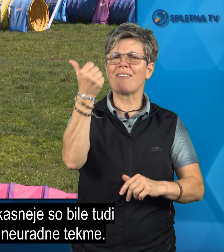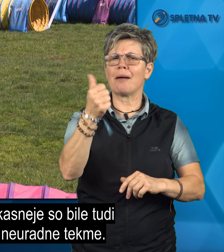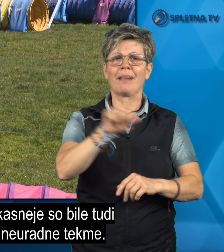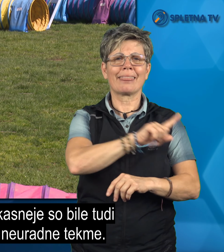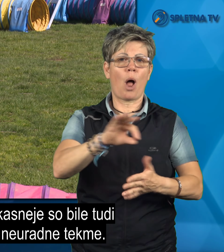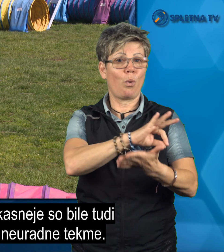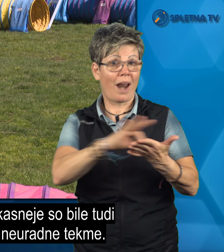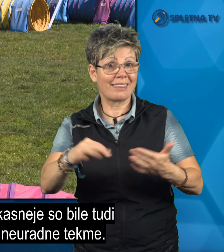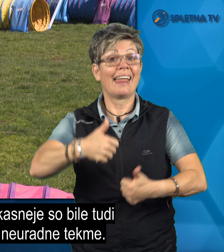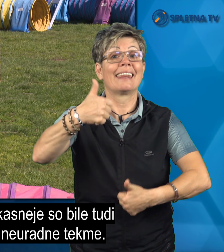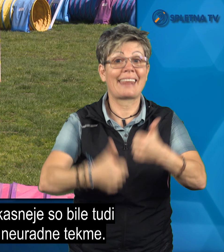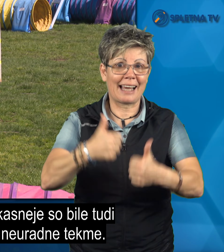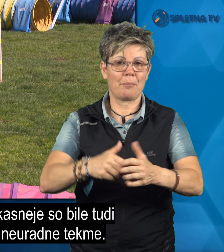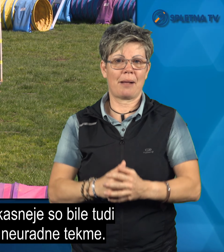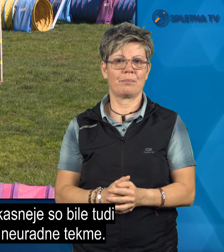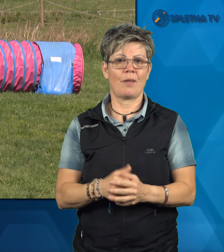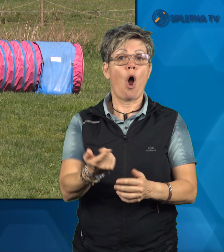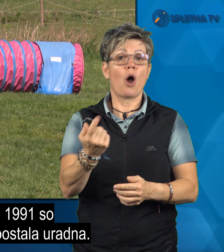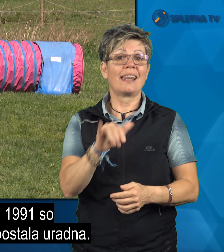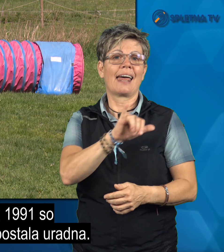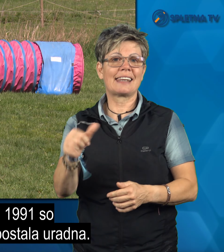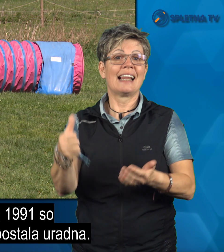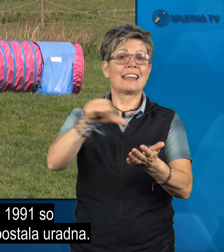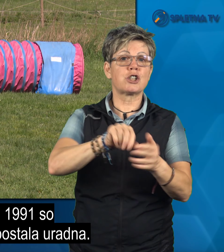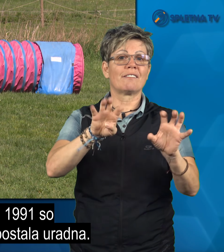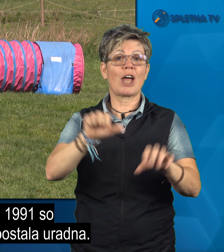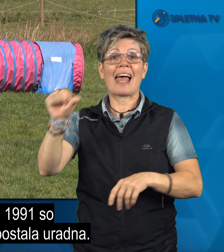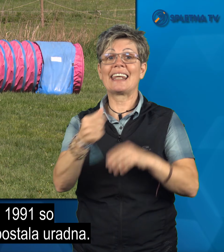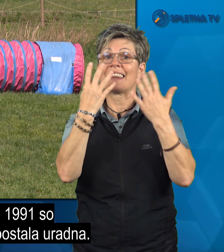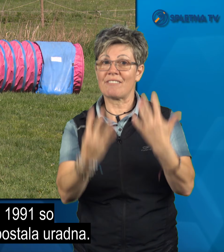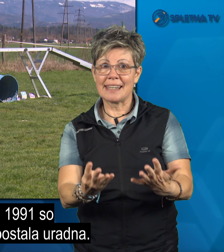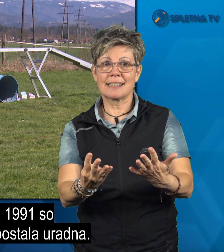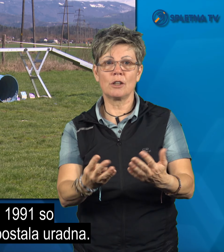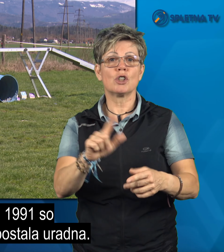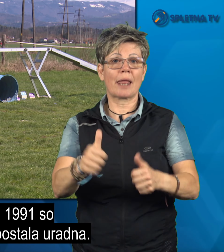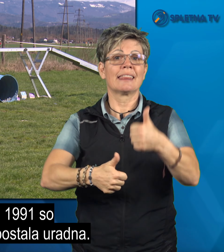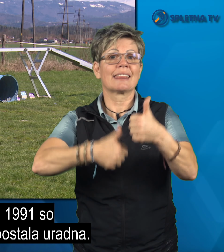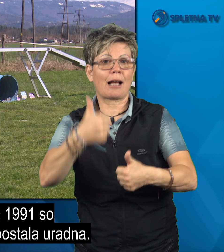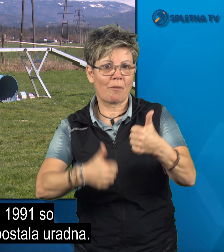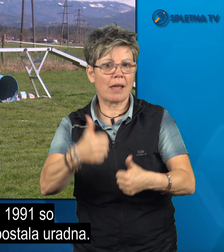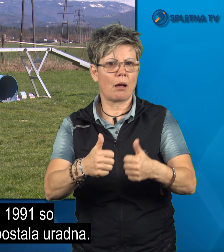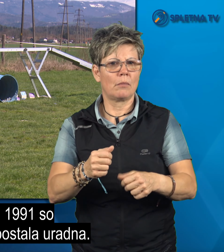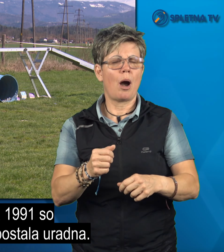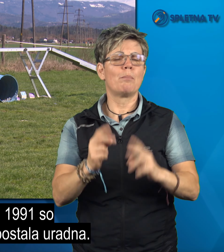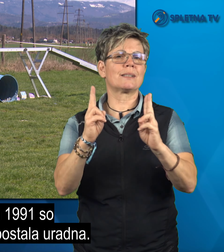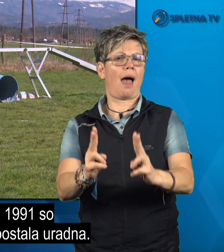10 let kasneje so bile tudi v Sloveniji prve neuradne tekme. Od